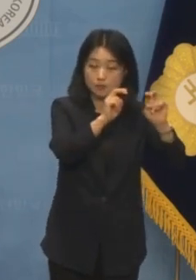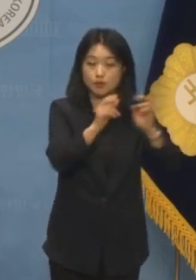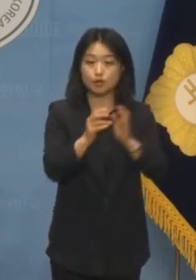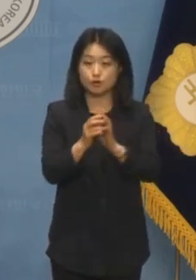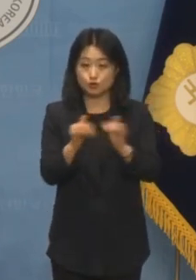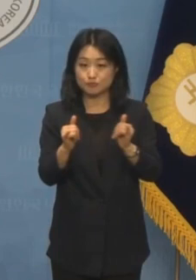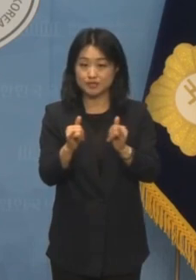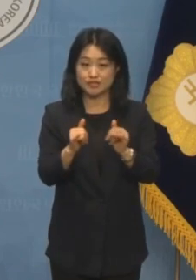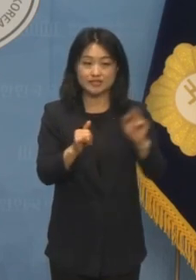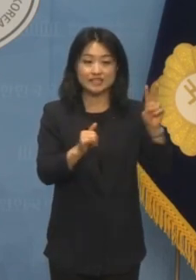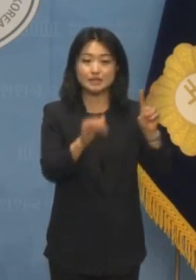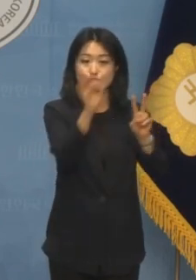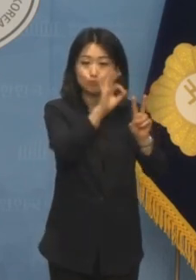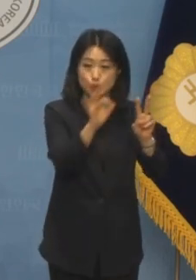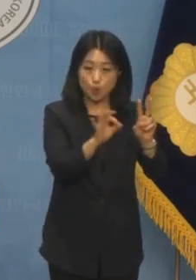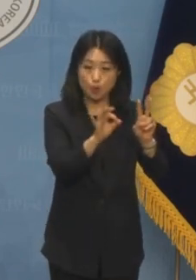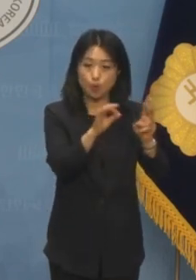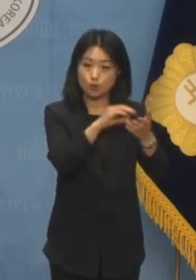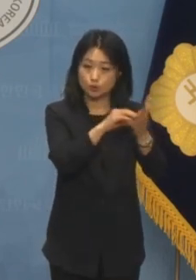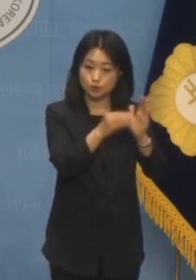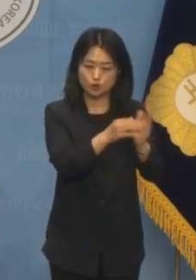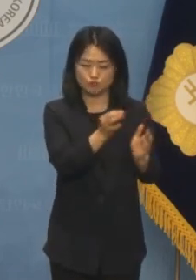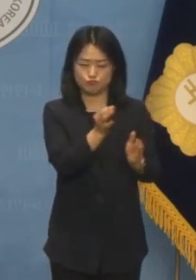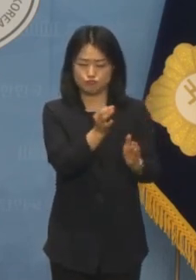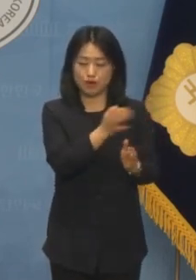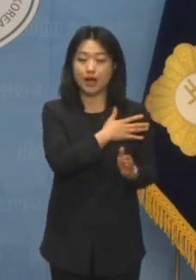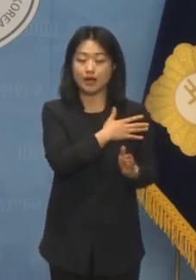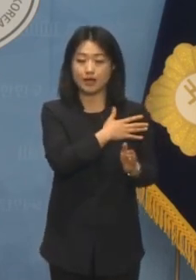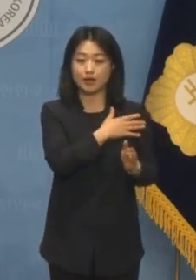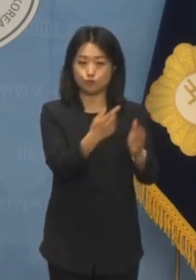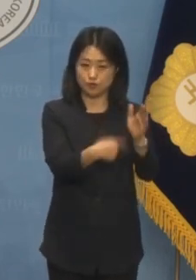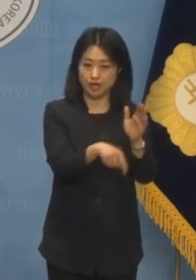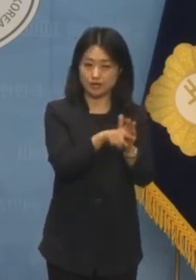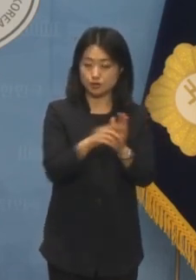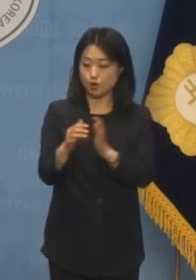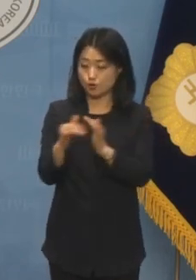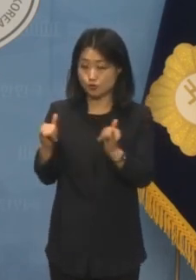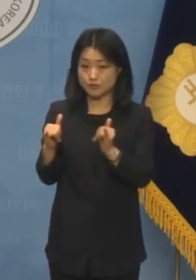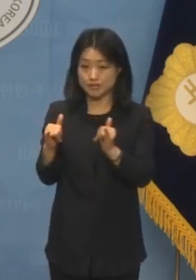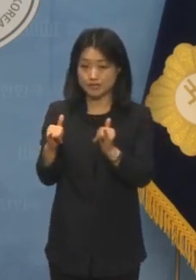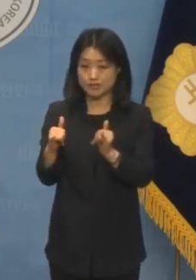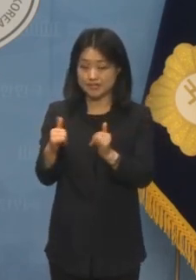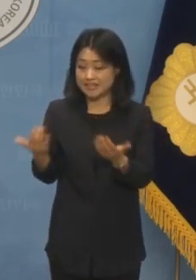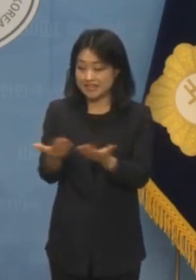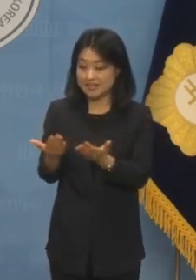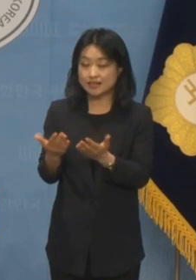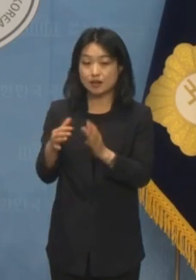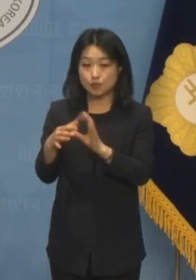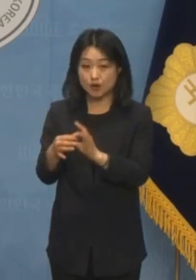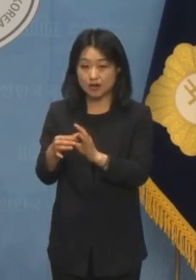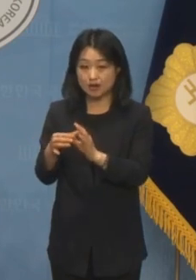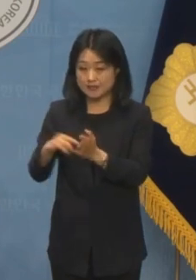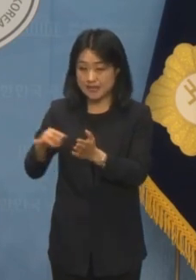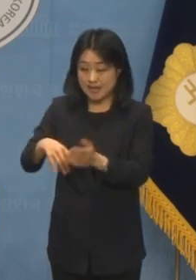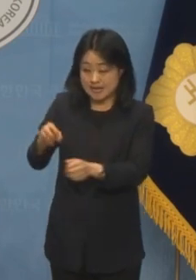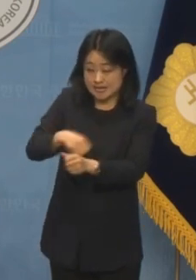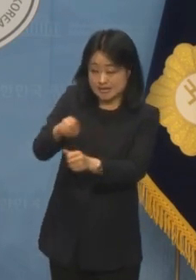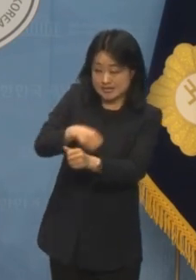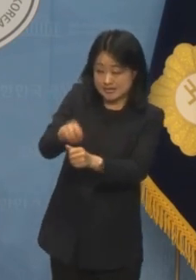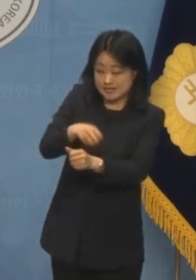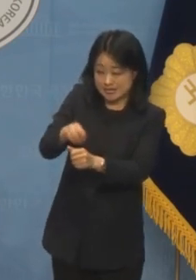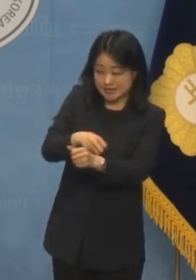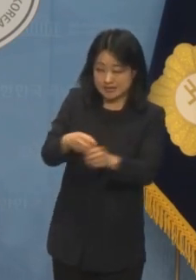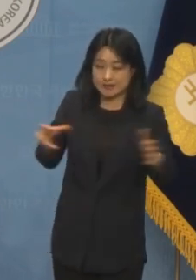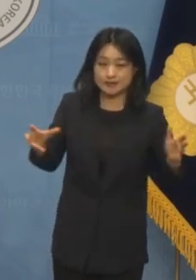전국민 2%에도 해당되지 않는 부자들을 위해 국민들의 호주머니를 턴 격입니다.